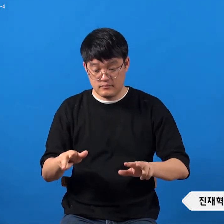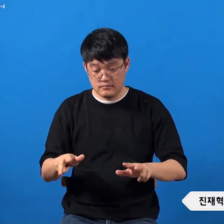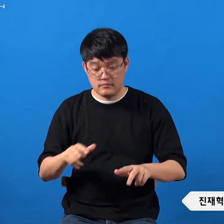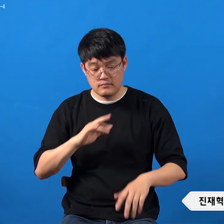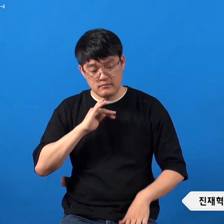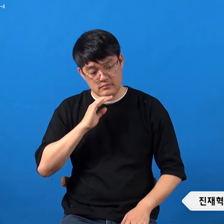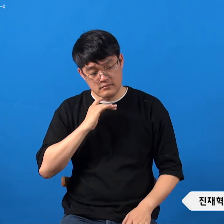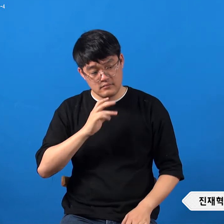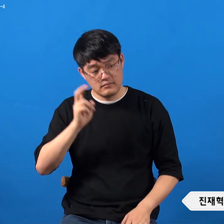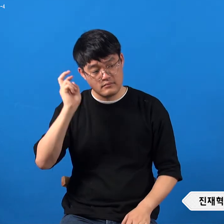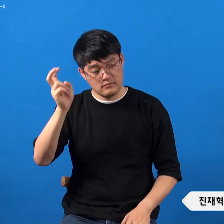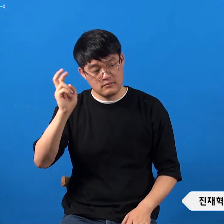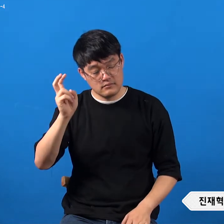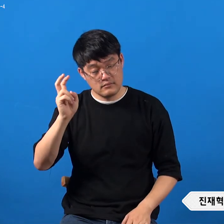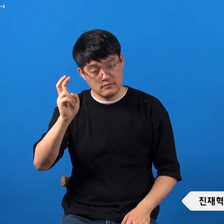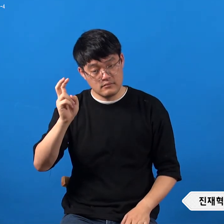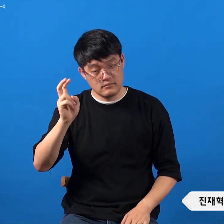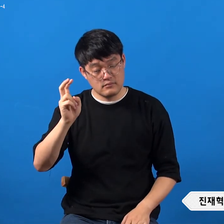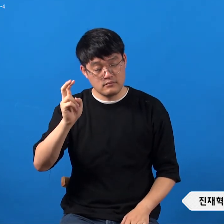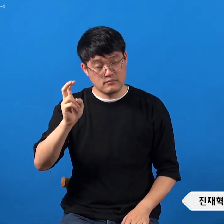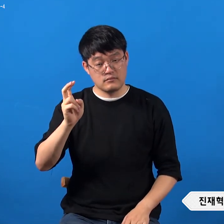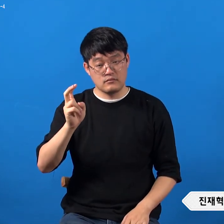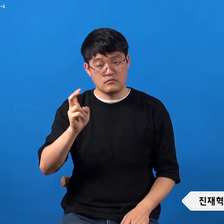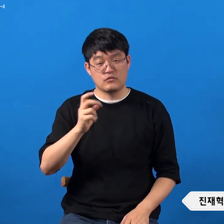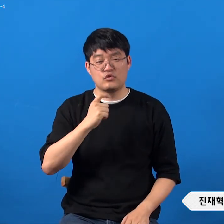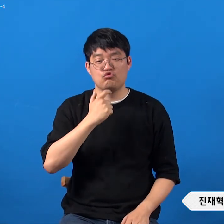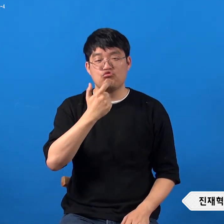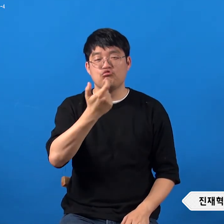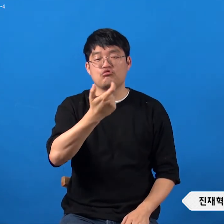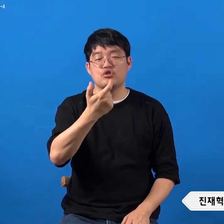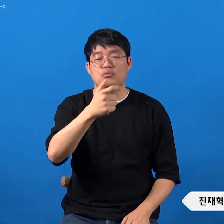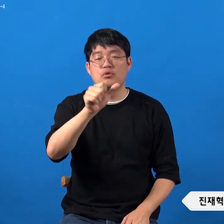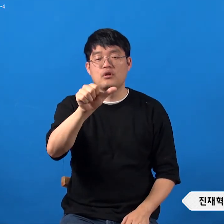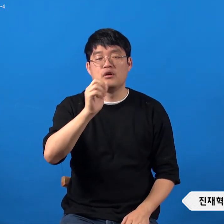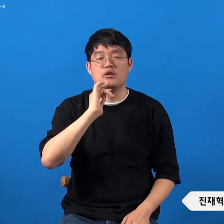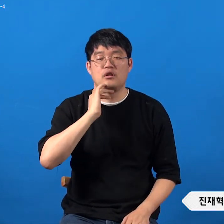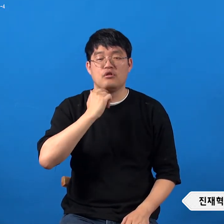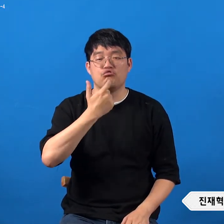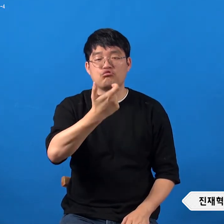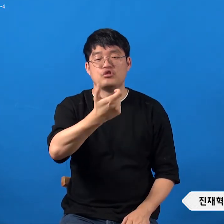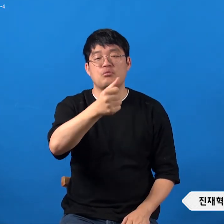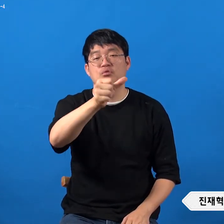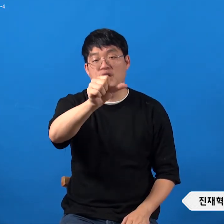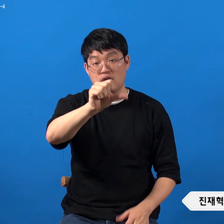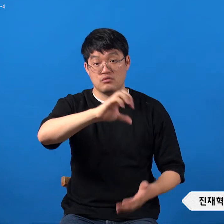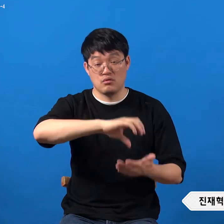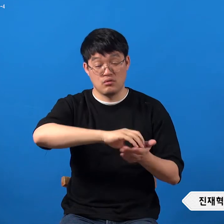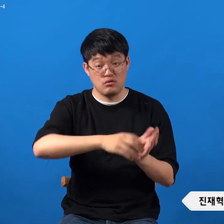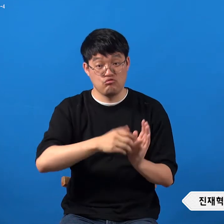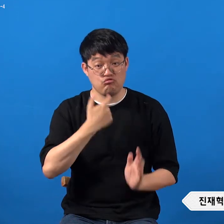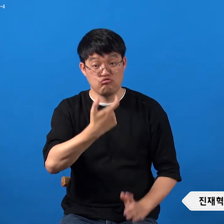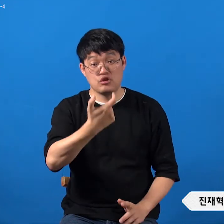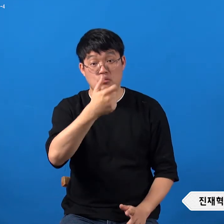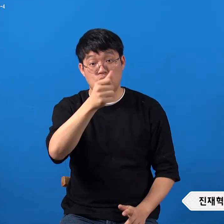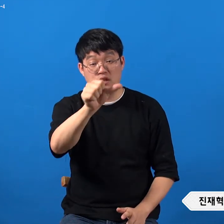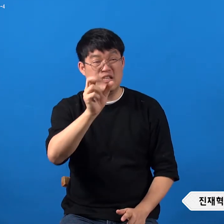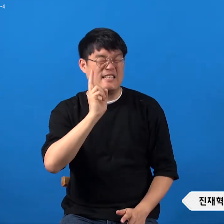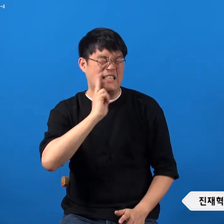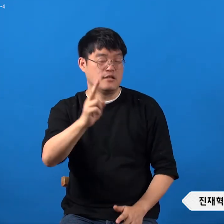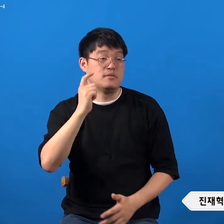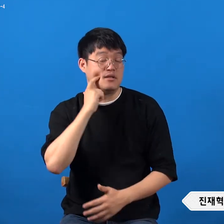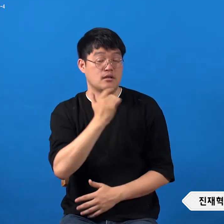사라의 나이가 그때 최소한 65세쯤 됩니다. 65세인데